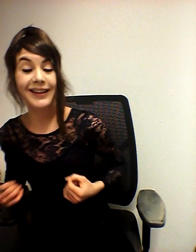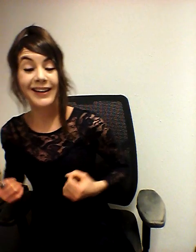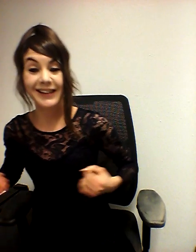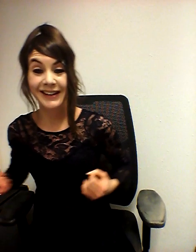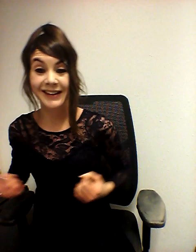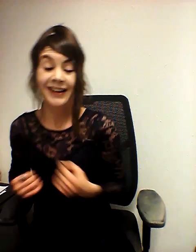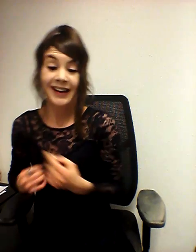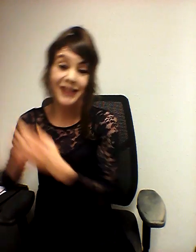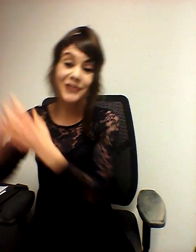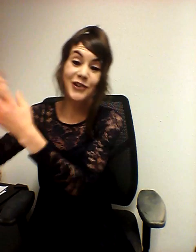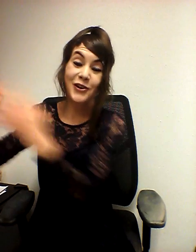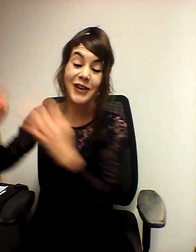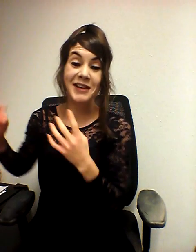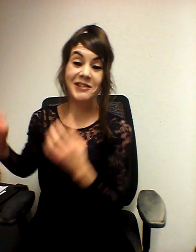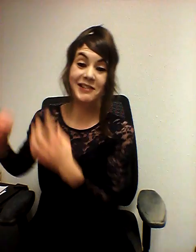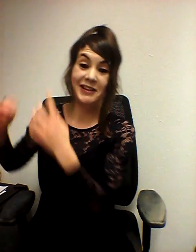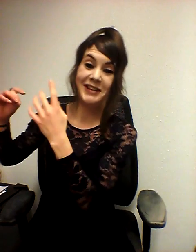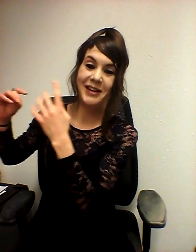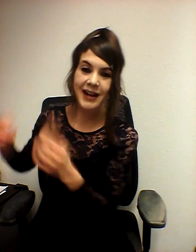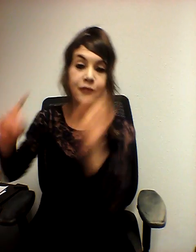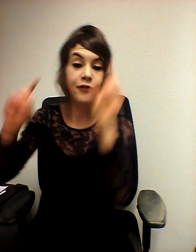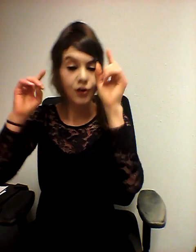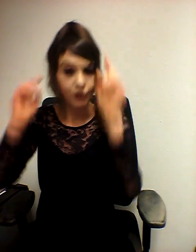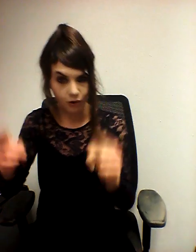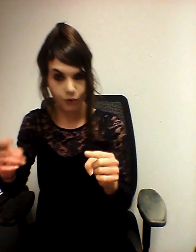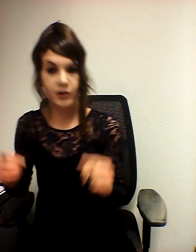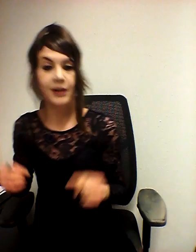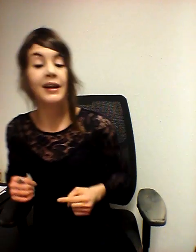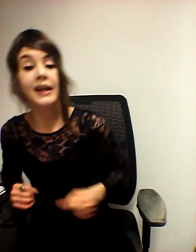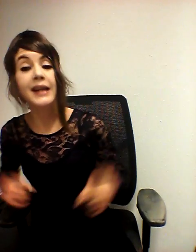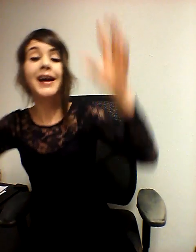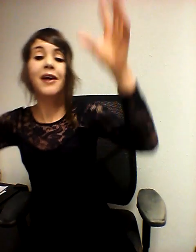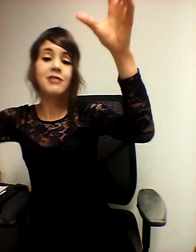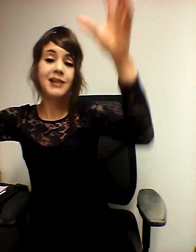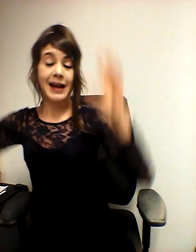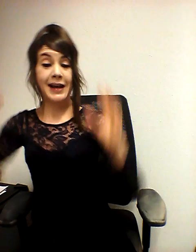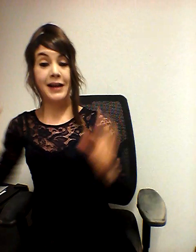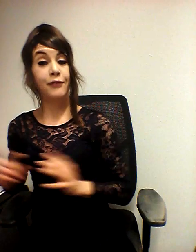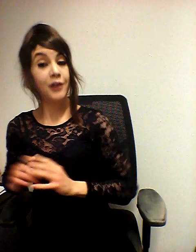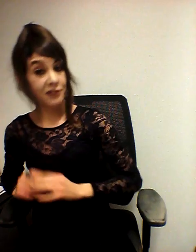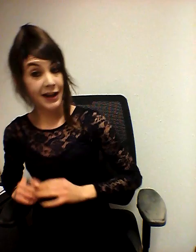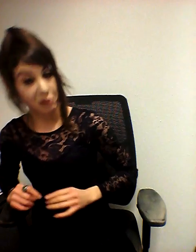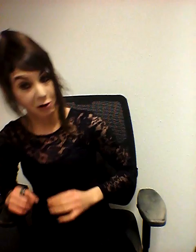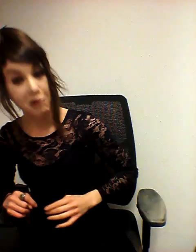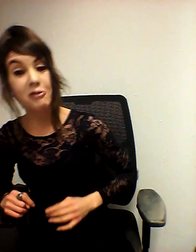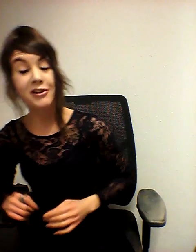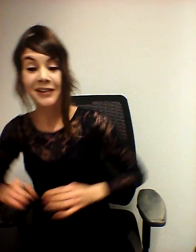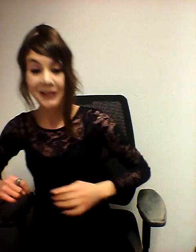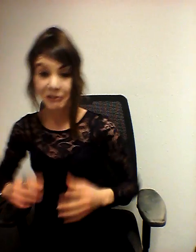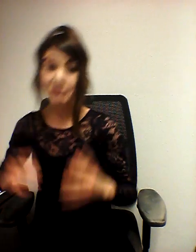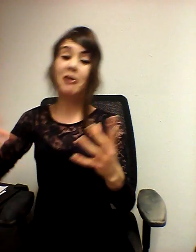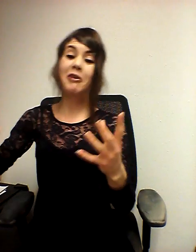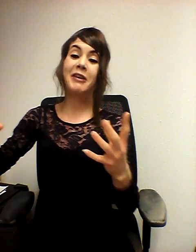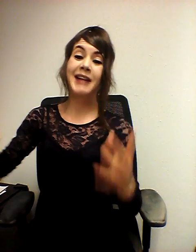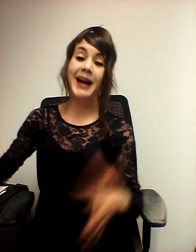eh en zo is het in jouw lijf ook in jouw lijf zijn ook koolhydraten